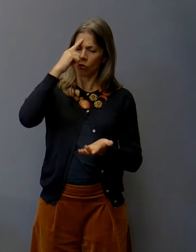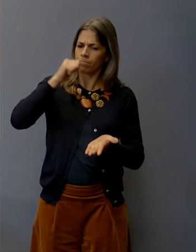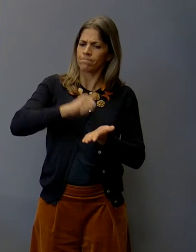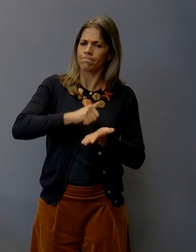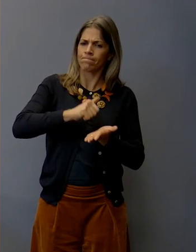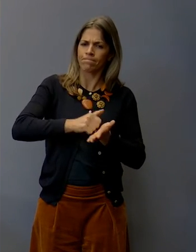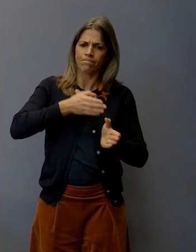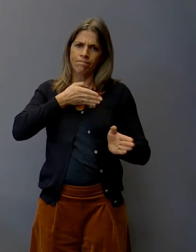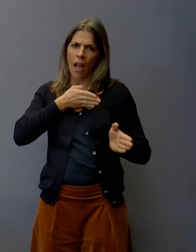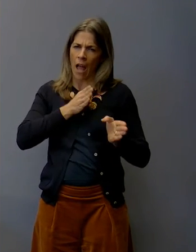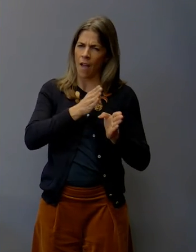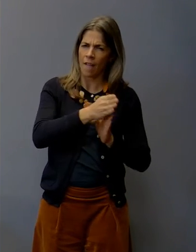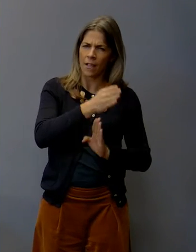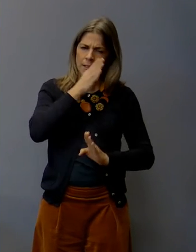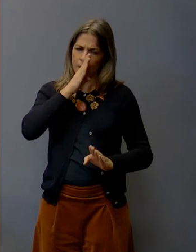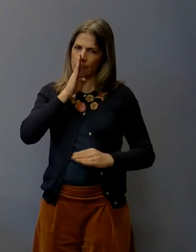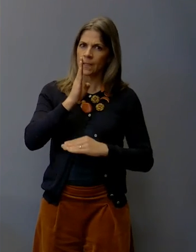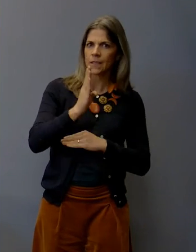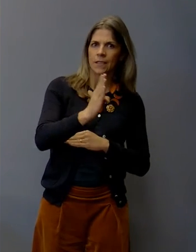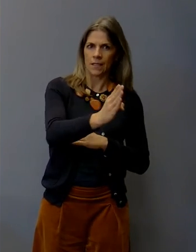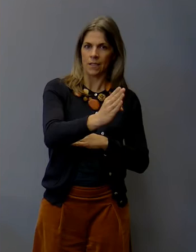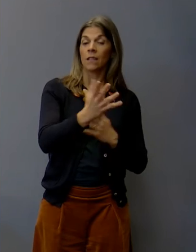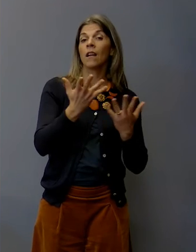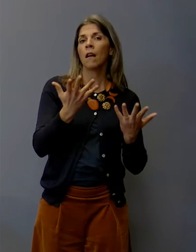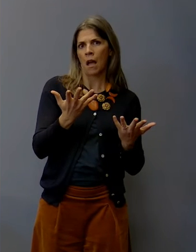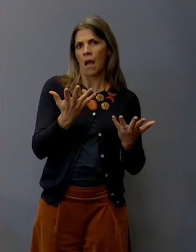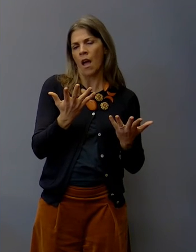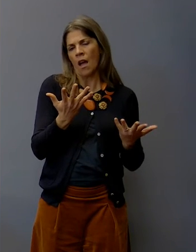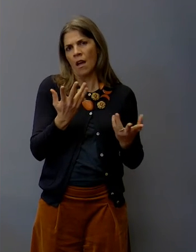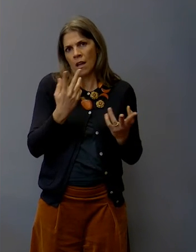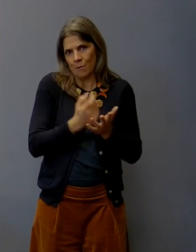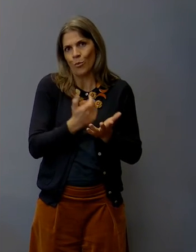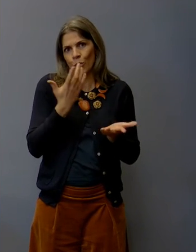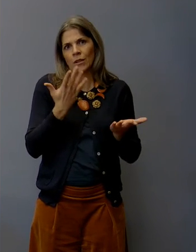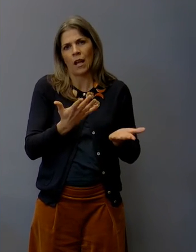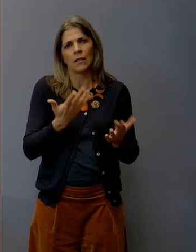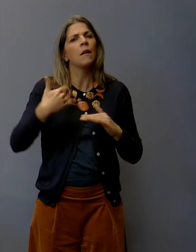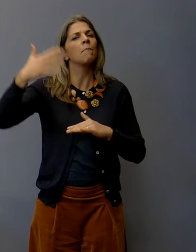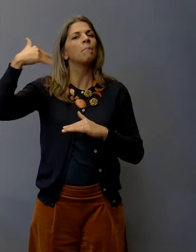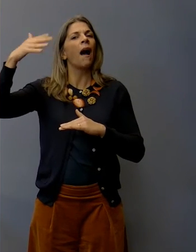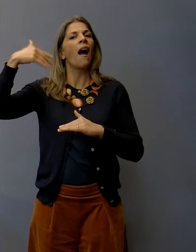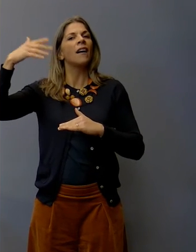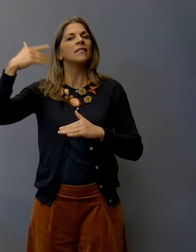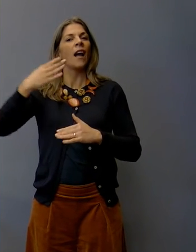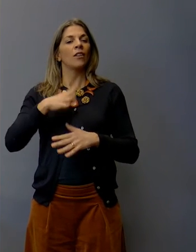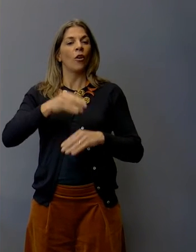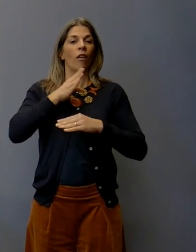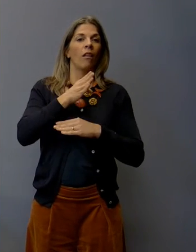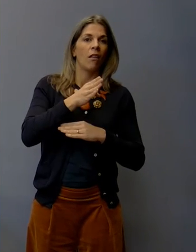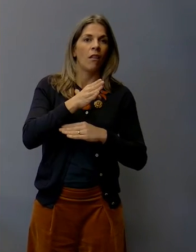alcune volte di perseguirli cosa che non è indifferente e altre in passato non sono stati così efficaci